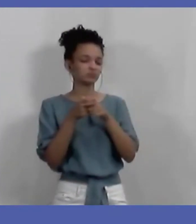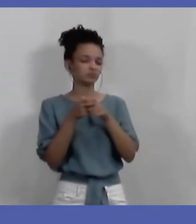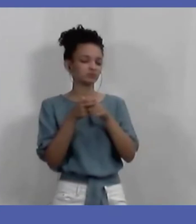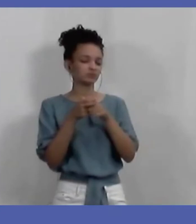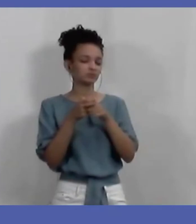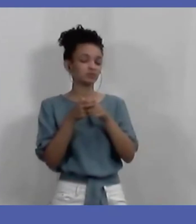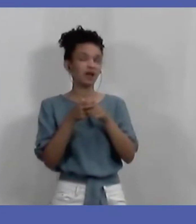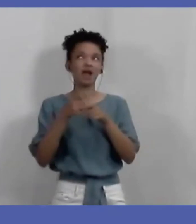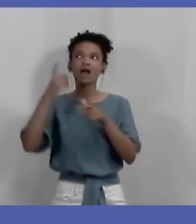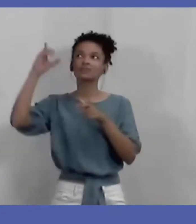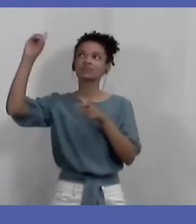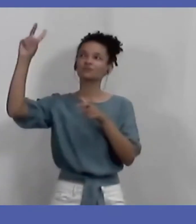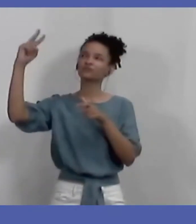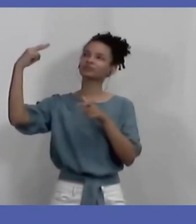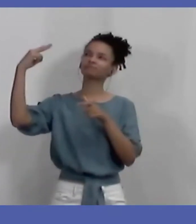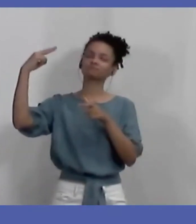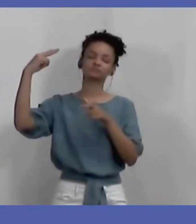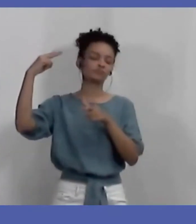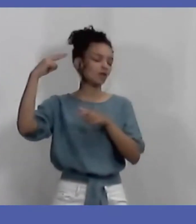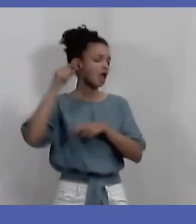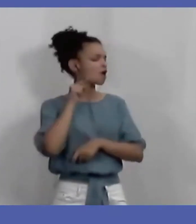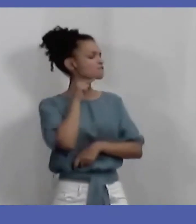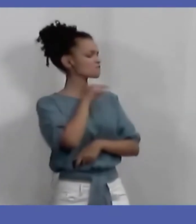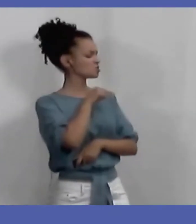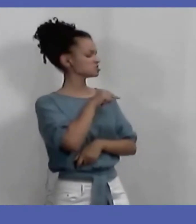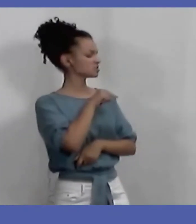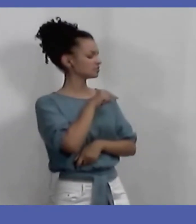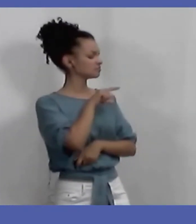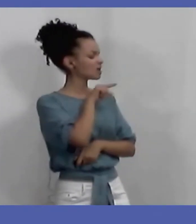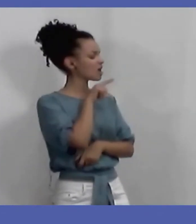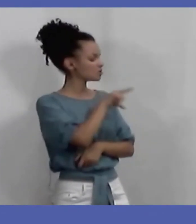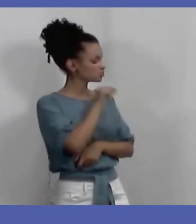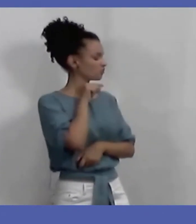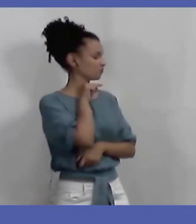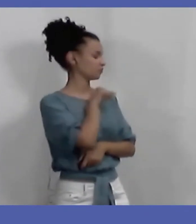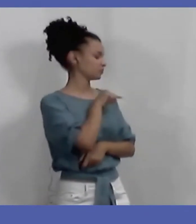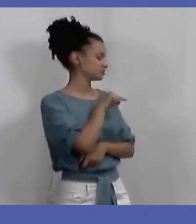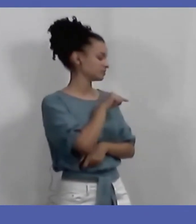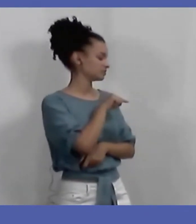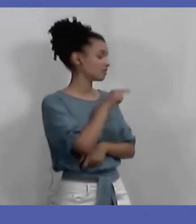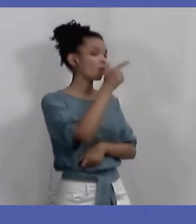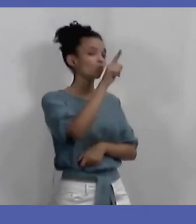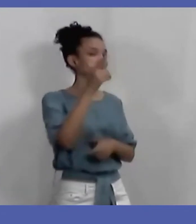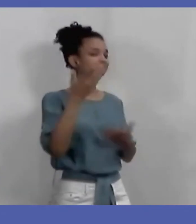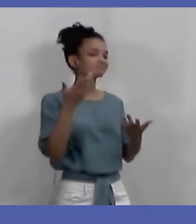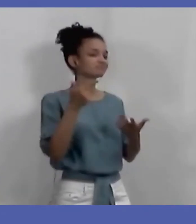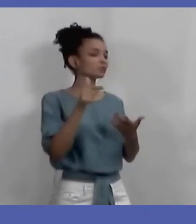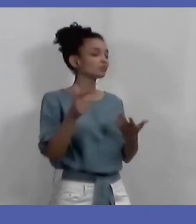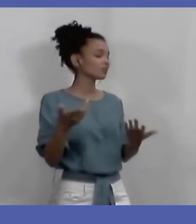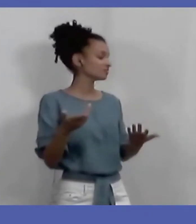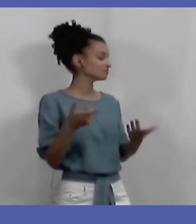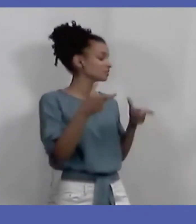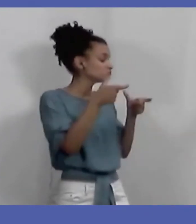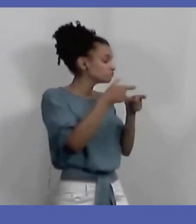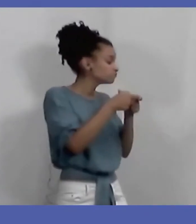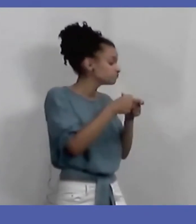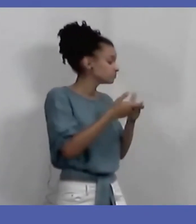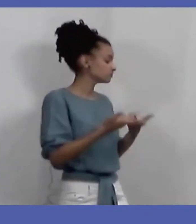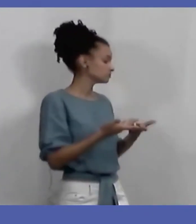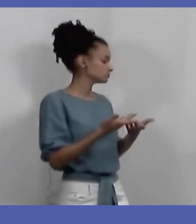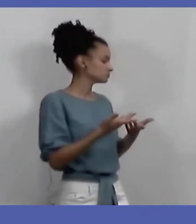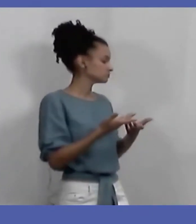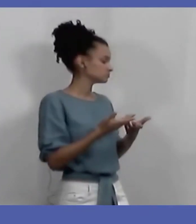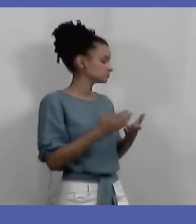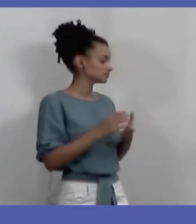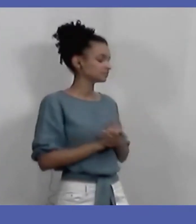mandar, não tem outro, não é? Então no capítulo 10, chamou os 12,